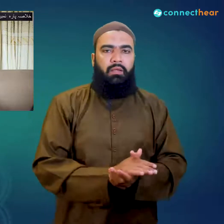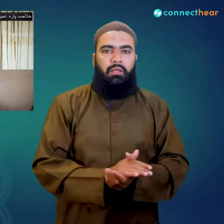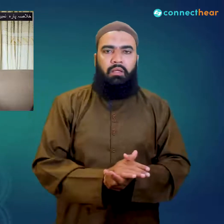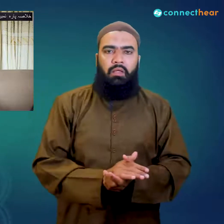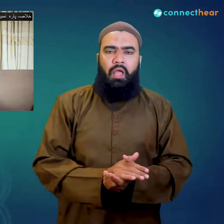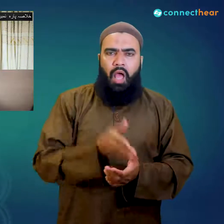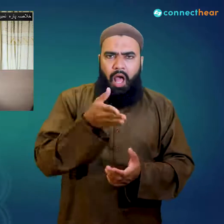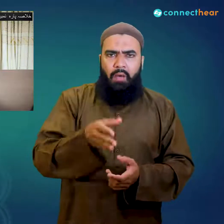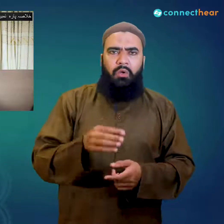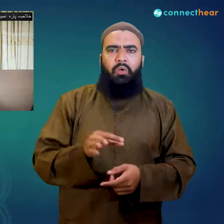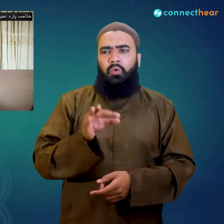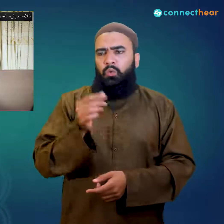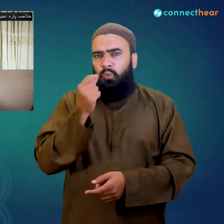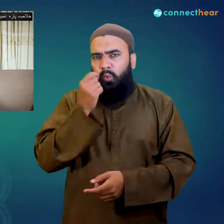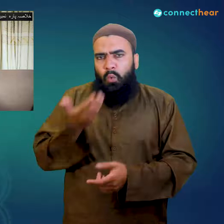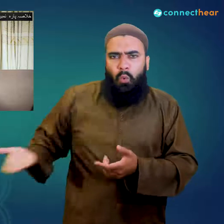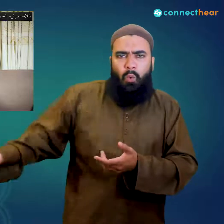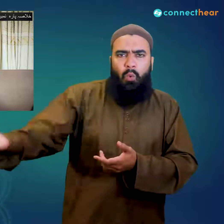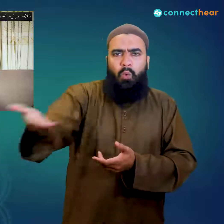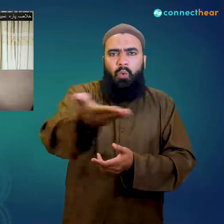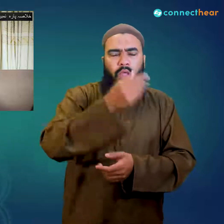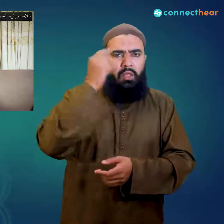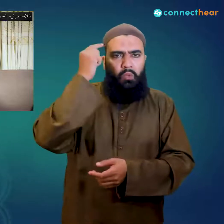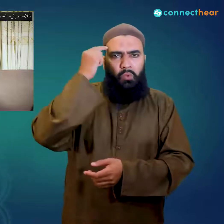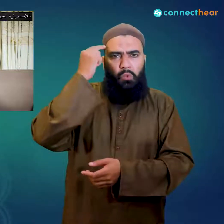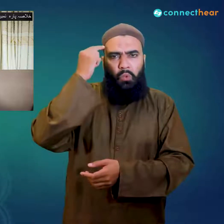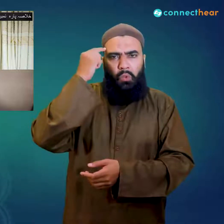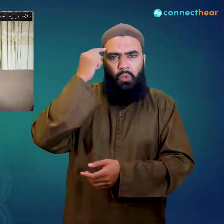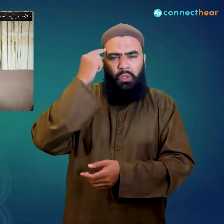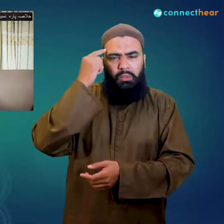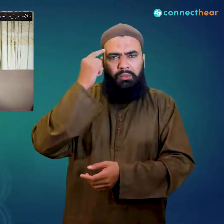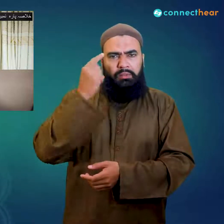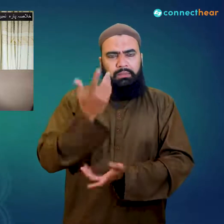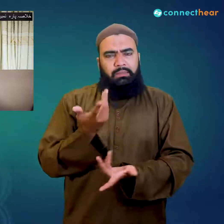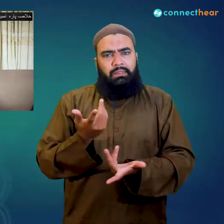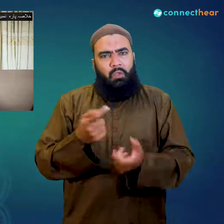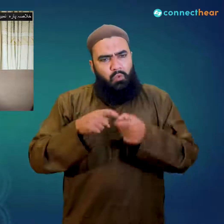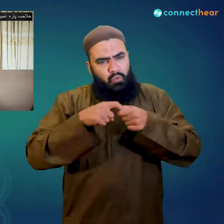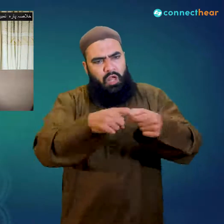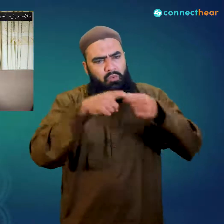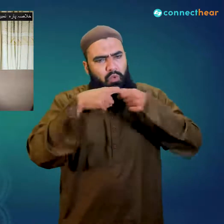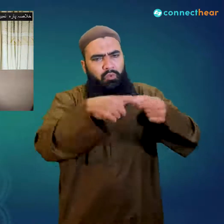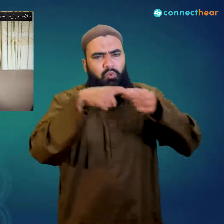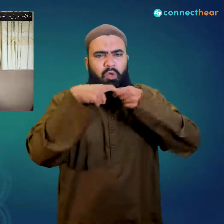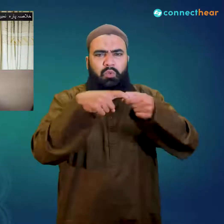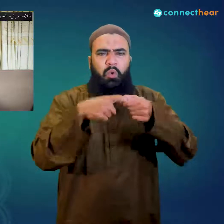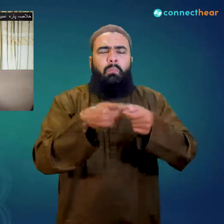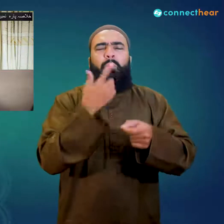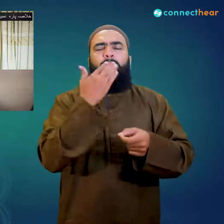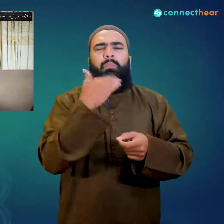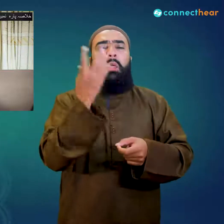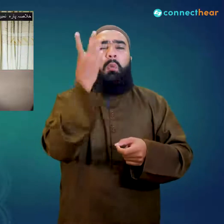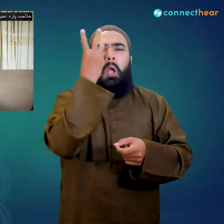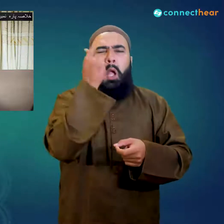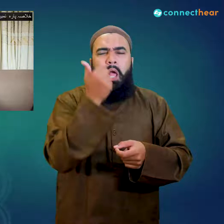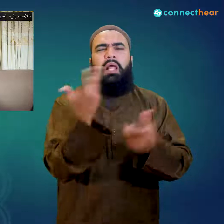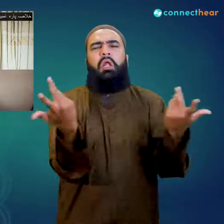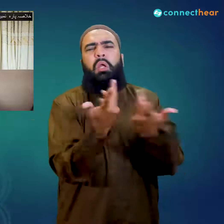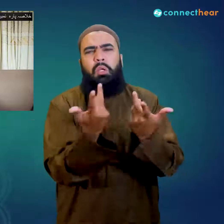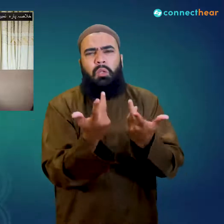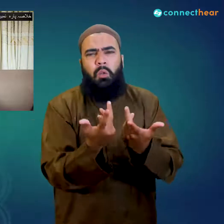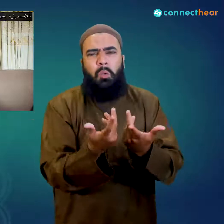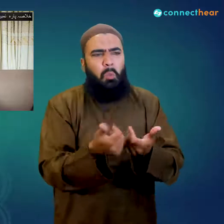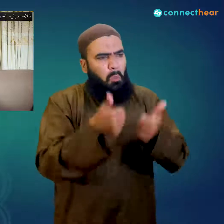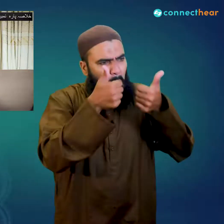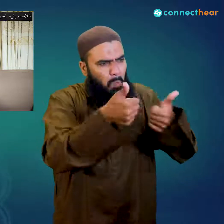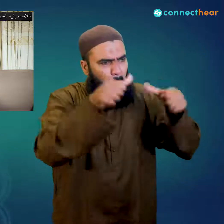پر اللہ کی طرف سے جب یہ طریقہ دیا گیا تو بنی اسرائیل اس میں حجتیں کرنے لگے کہ اس کا رنگ کیسا ہونا چاہیے، وہ گابن